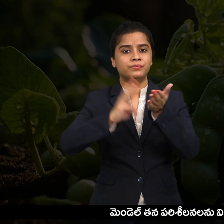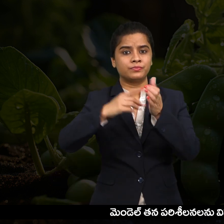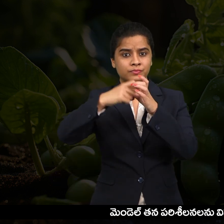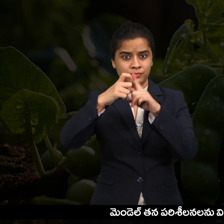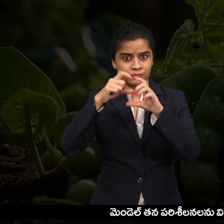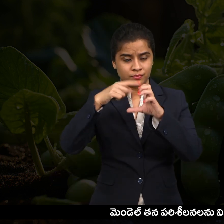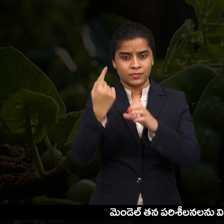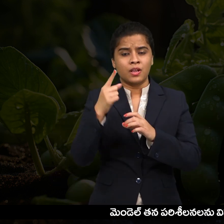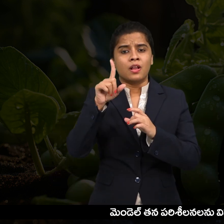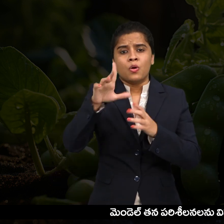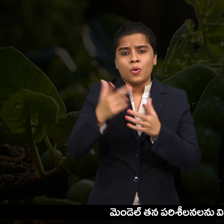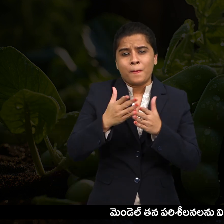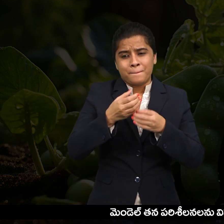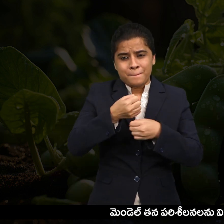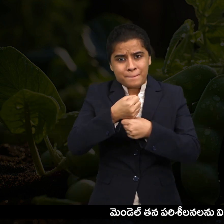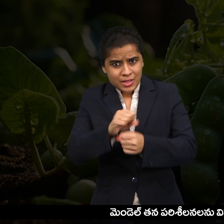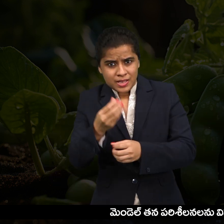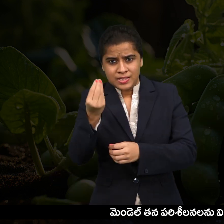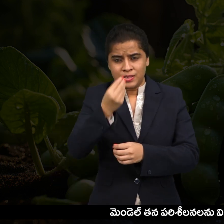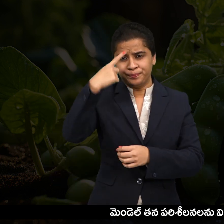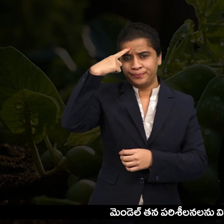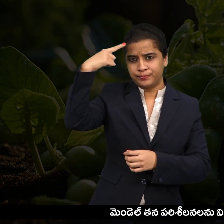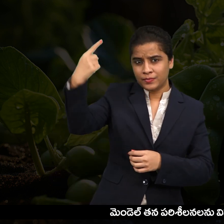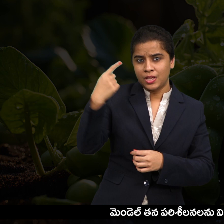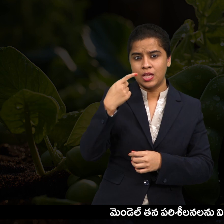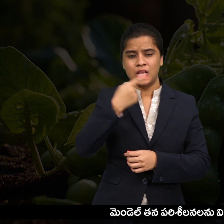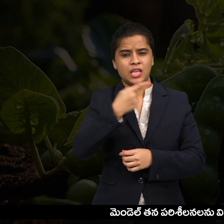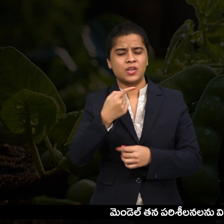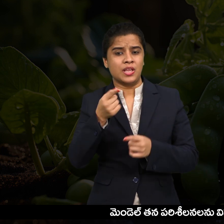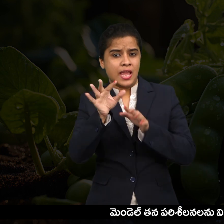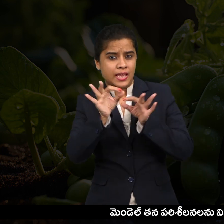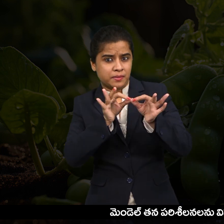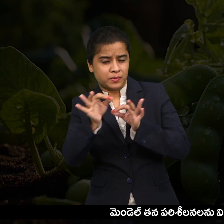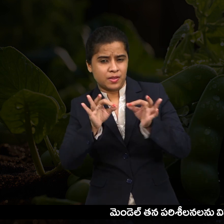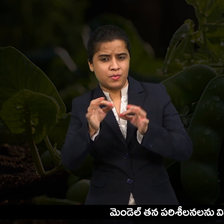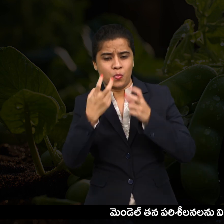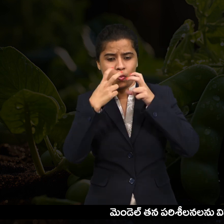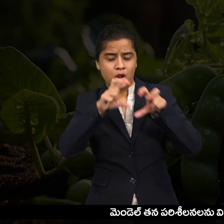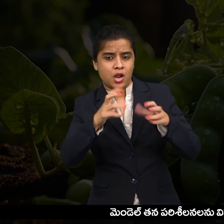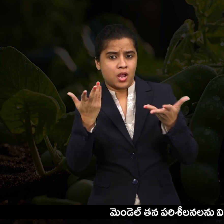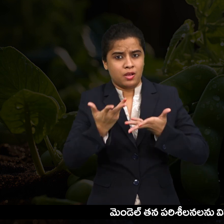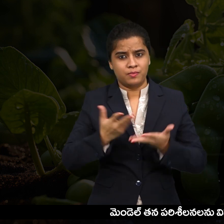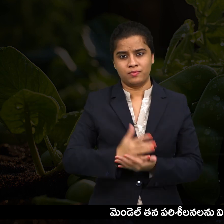మెండెల్ తన పరిశీలనలను వివరించడానికి కొన్ని ఊహలను చేశాడు.